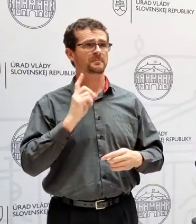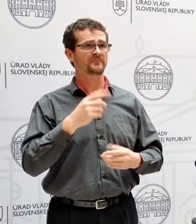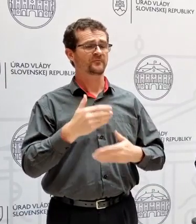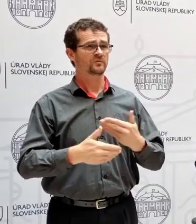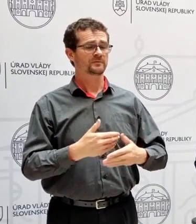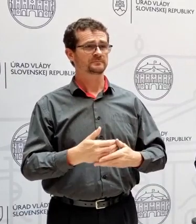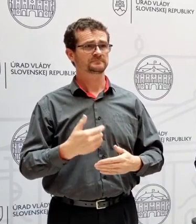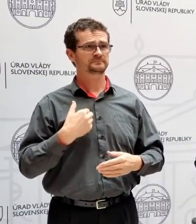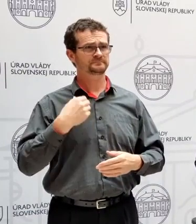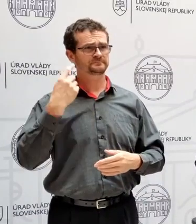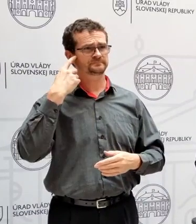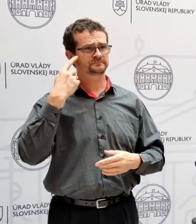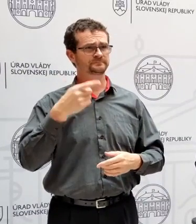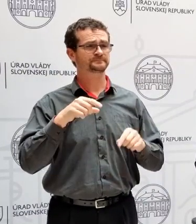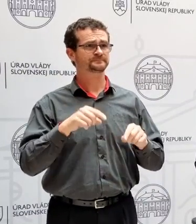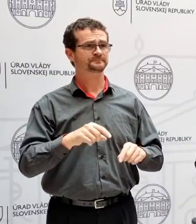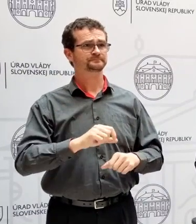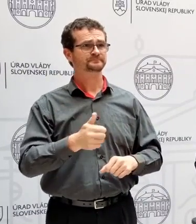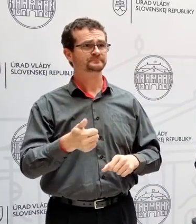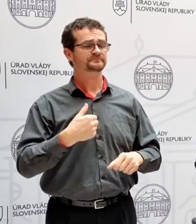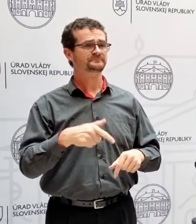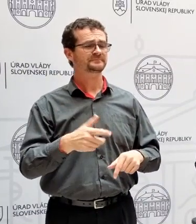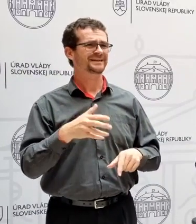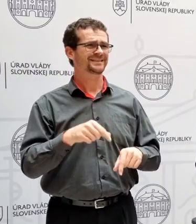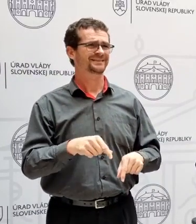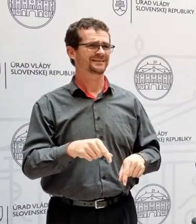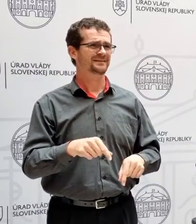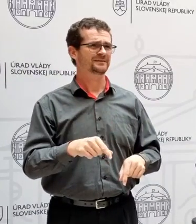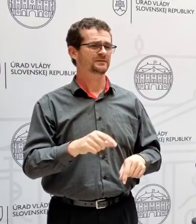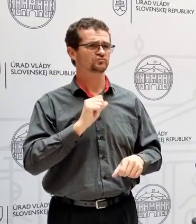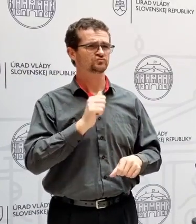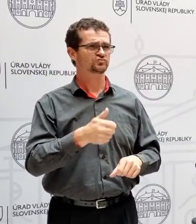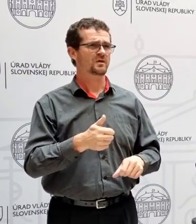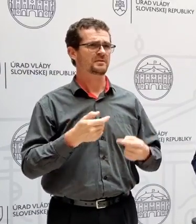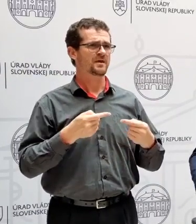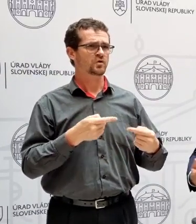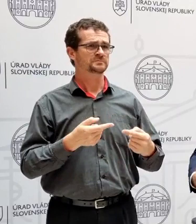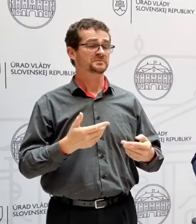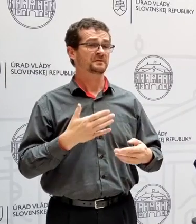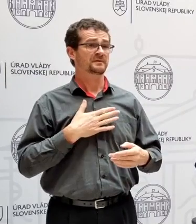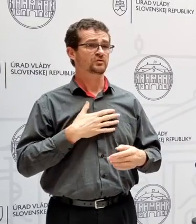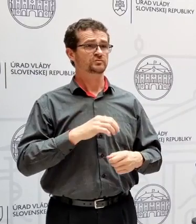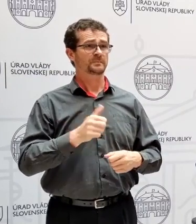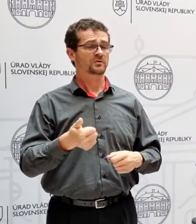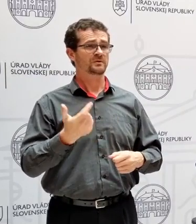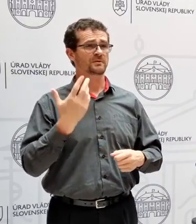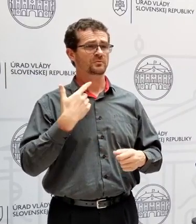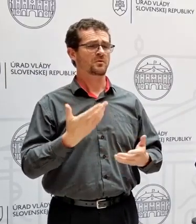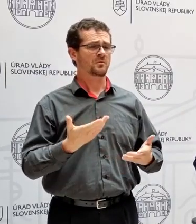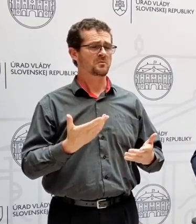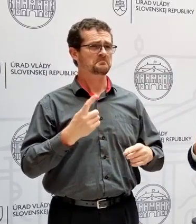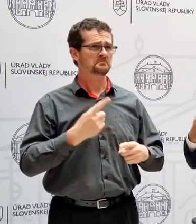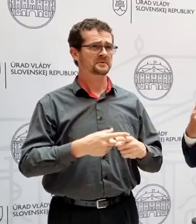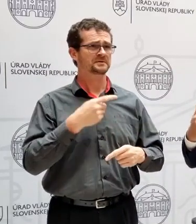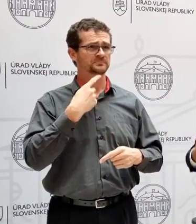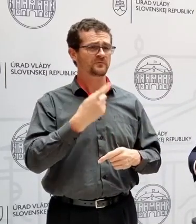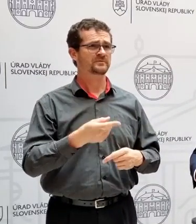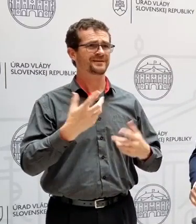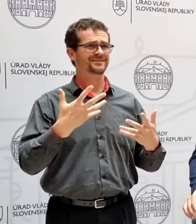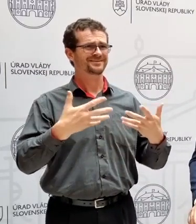fungovať? Myslím si, že na týchto prioritách nie sú vlastne žiadne nejaké rozpory. Naše priority boli de facto definované v